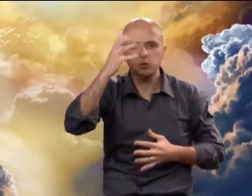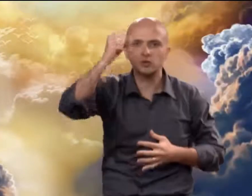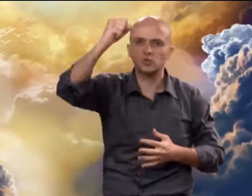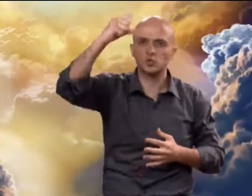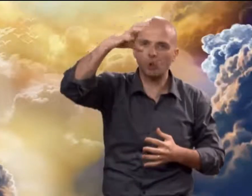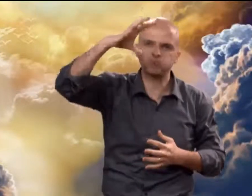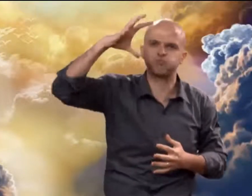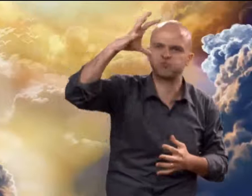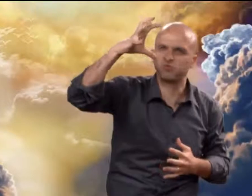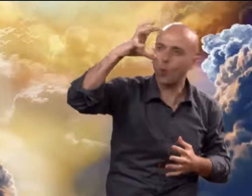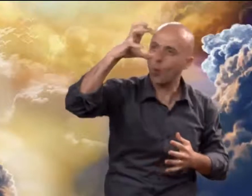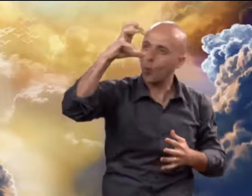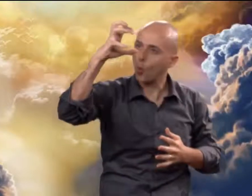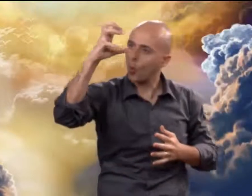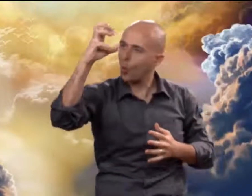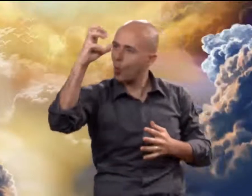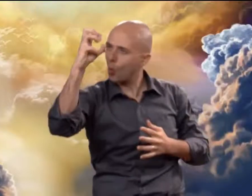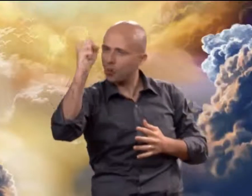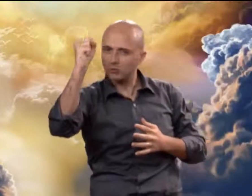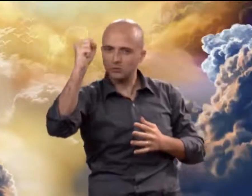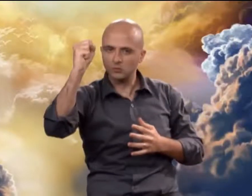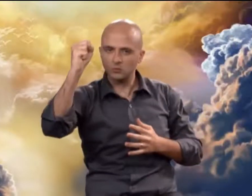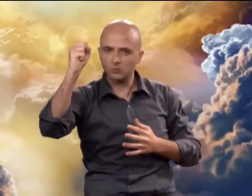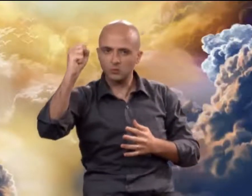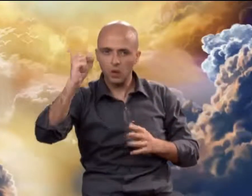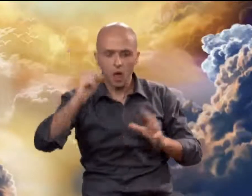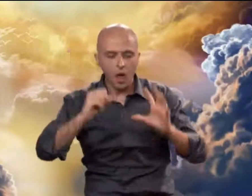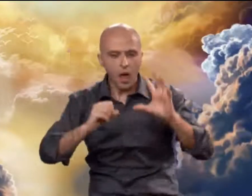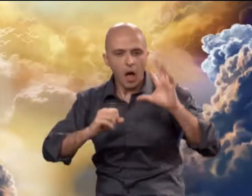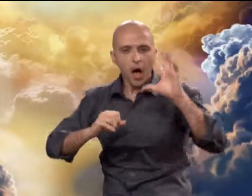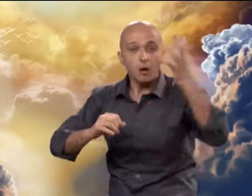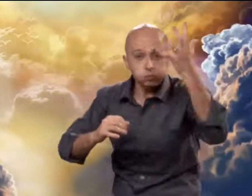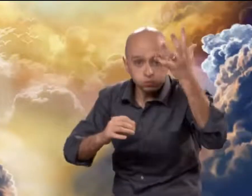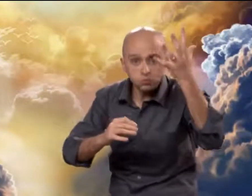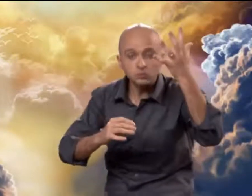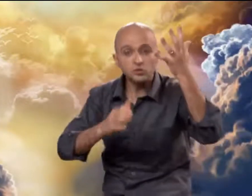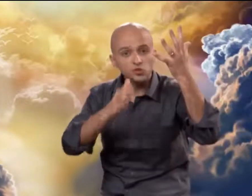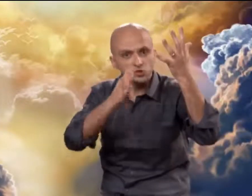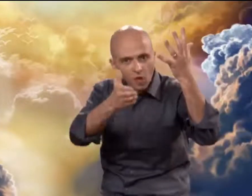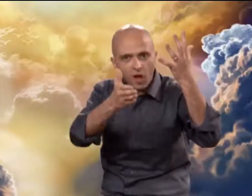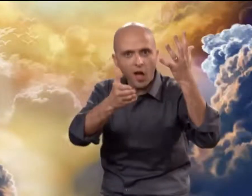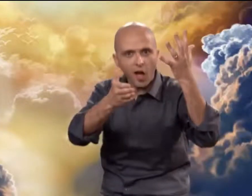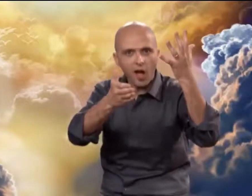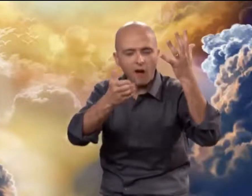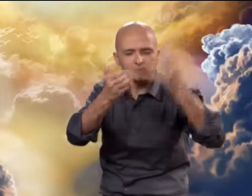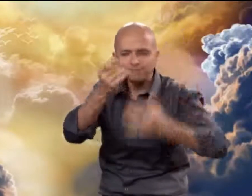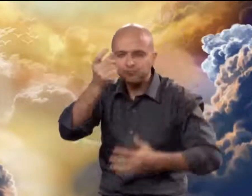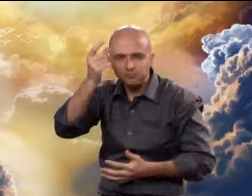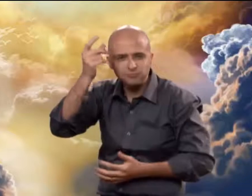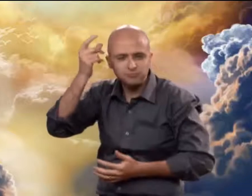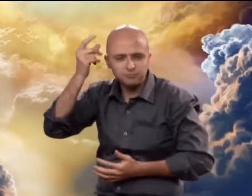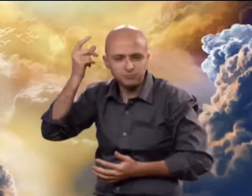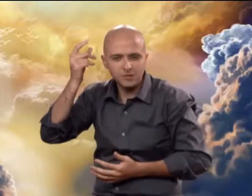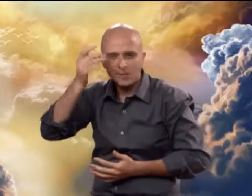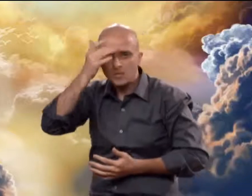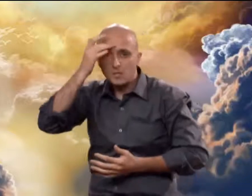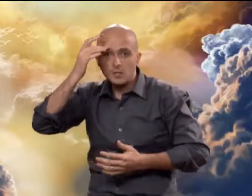porta olhando para a escura paisagem. Os homens voltavam de seu trabalho no campo. O carpinteiro deixava as suas ferramentas,